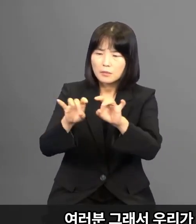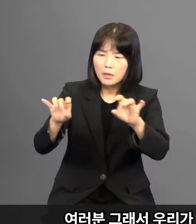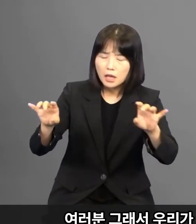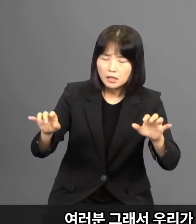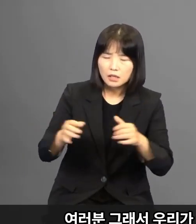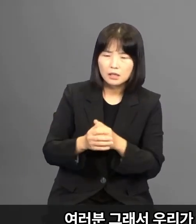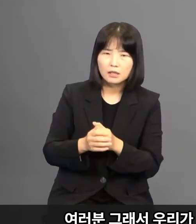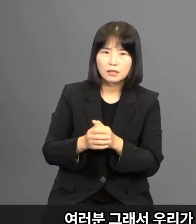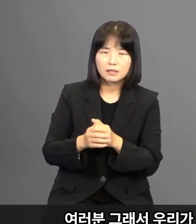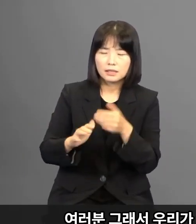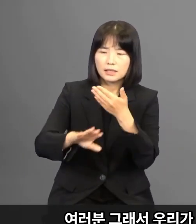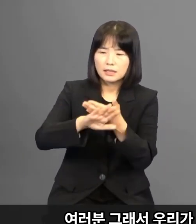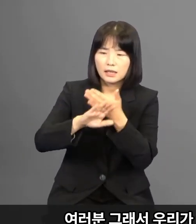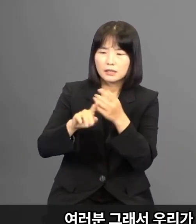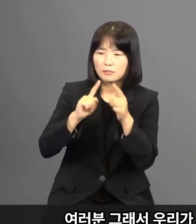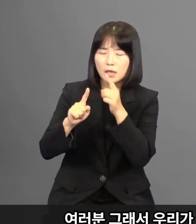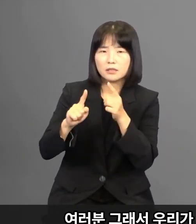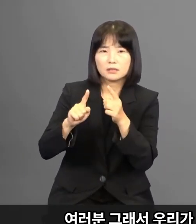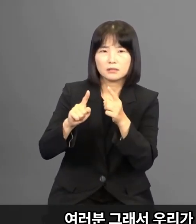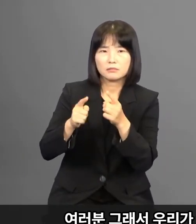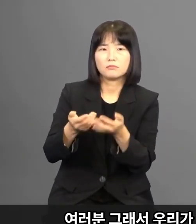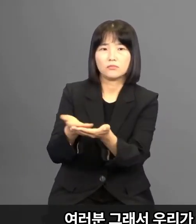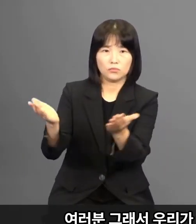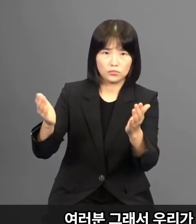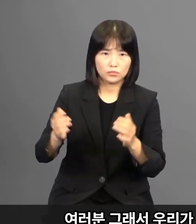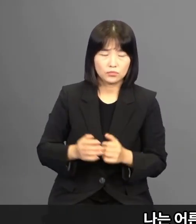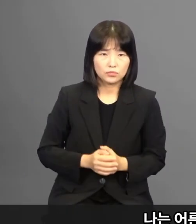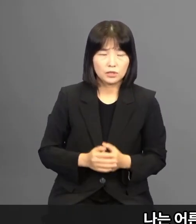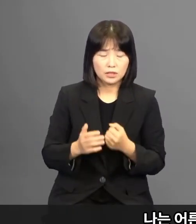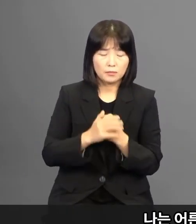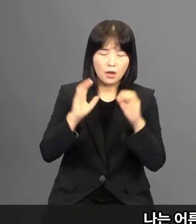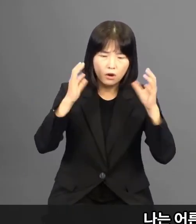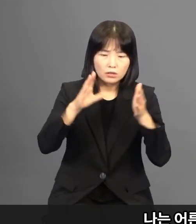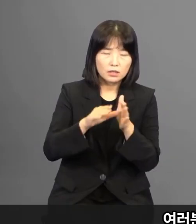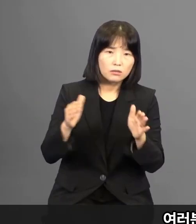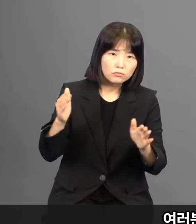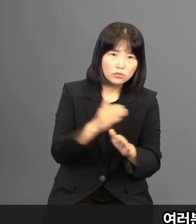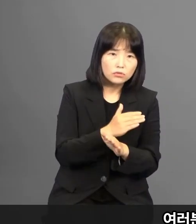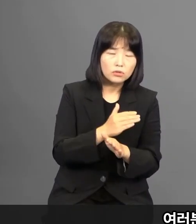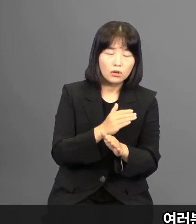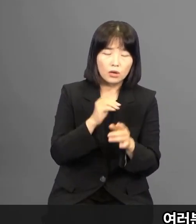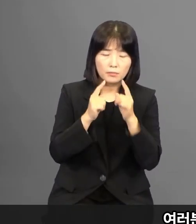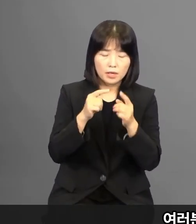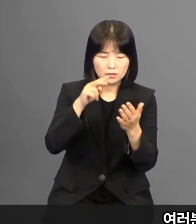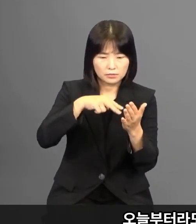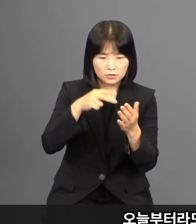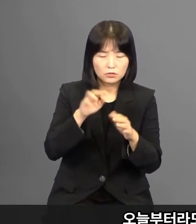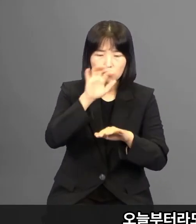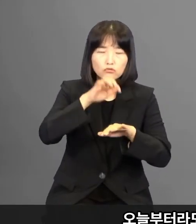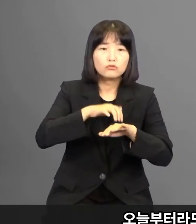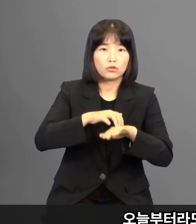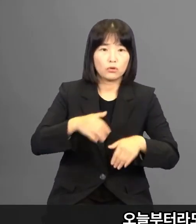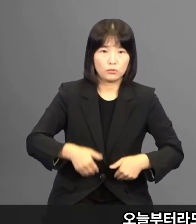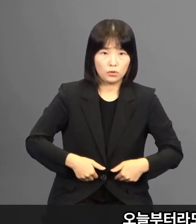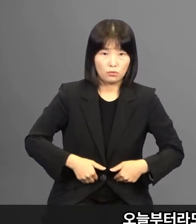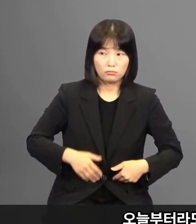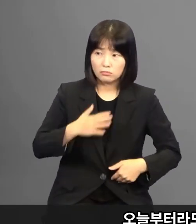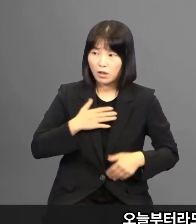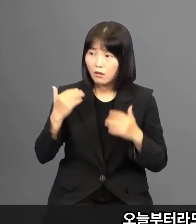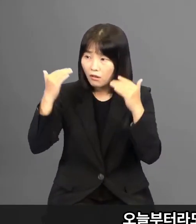우리가 어릴 적부터 말씀 훈련을 해야 하고 나는 어른이 되는데 어떡하죠? 여러분 늦지 않았습니다.